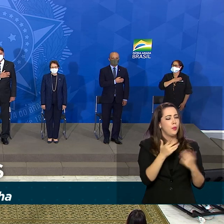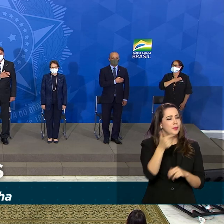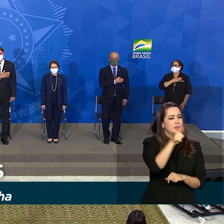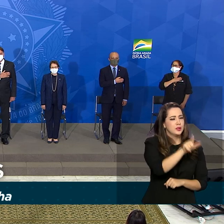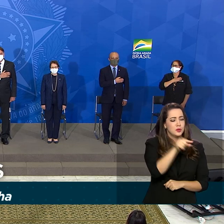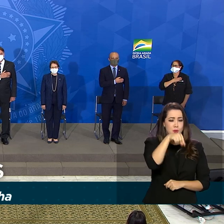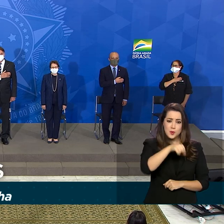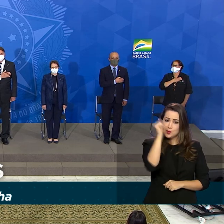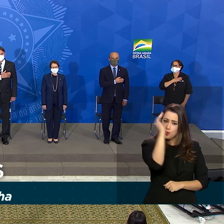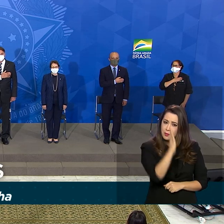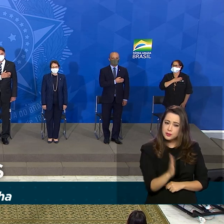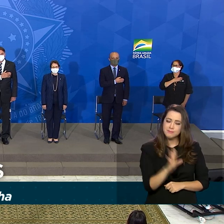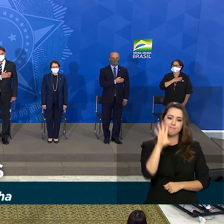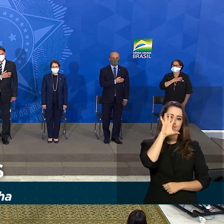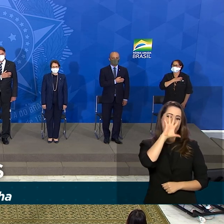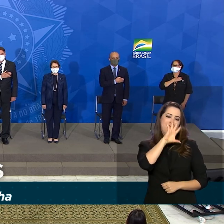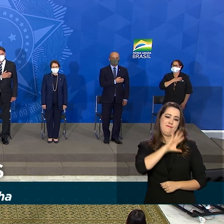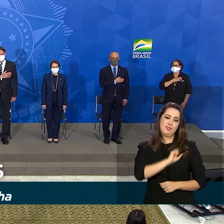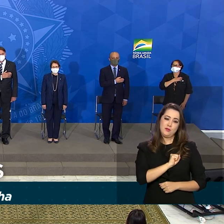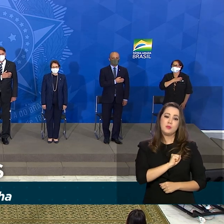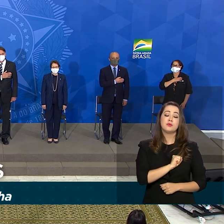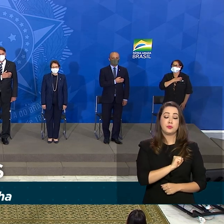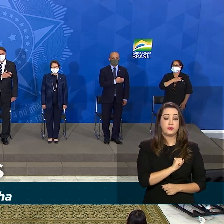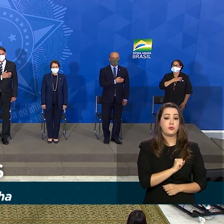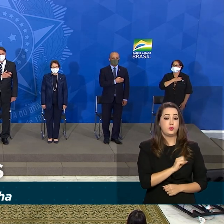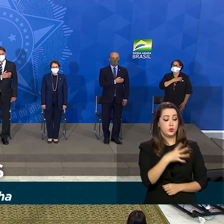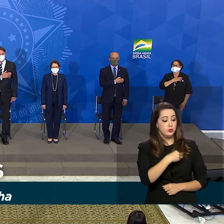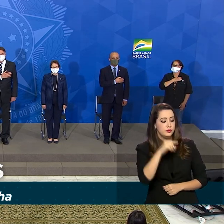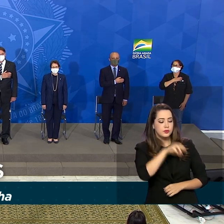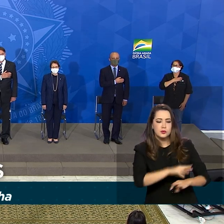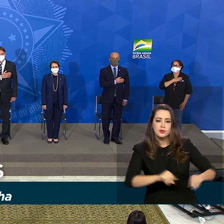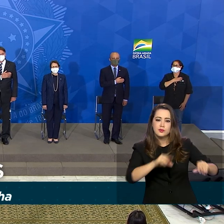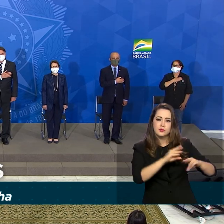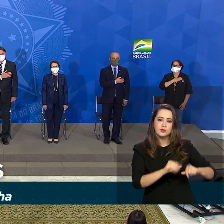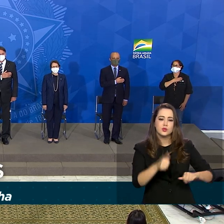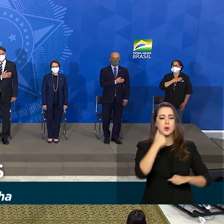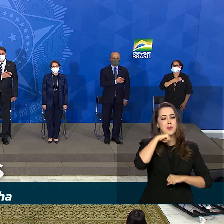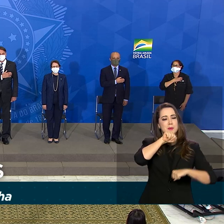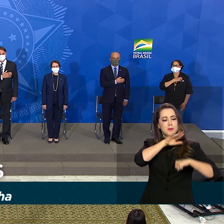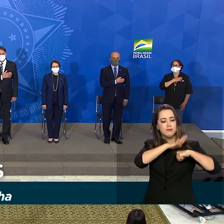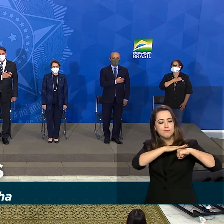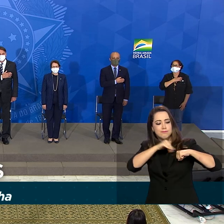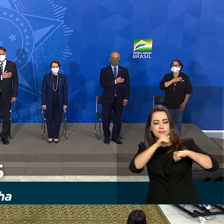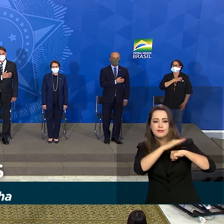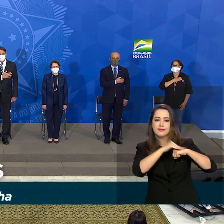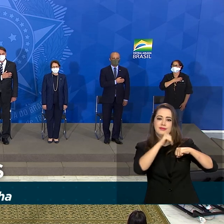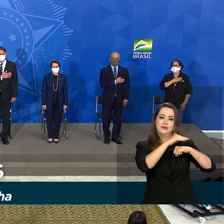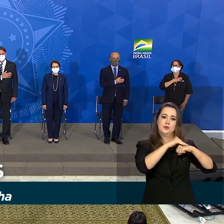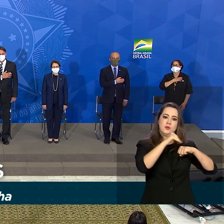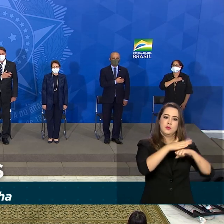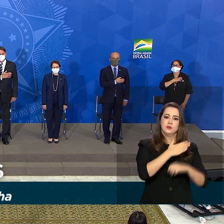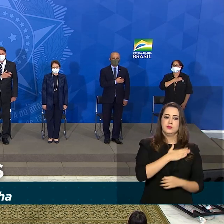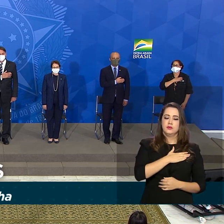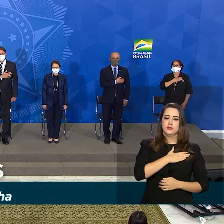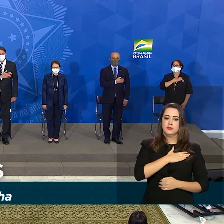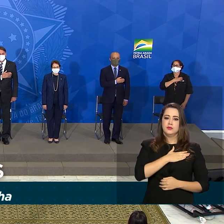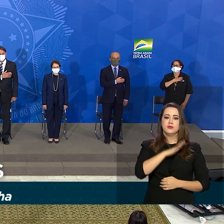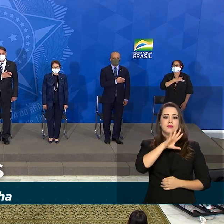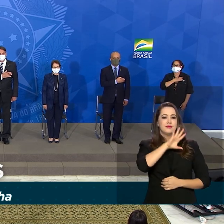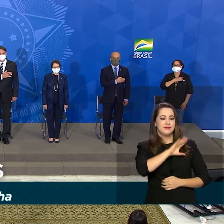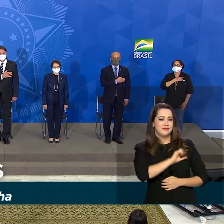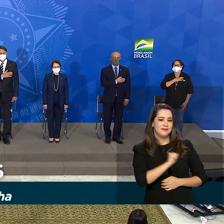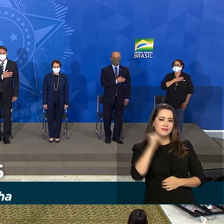a pátria amada, os filhos deste salve, a espada gentil, pátria